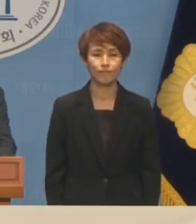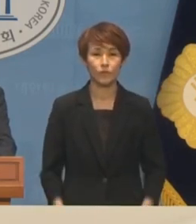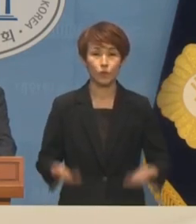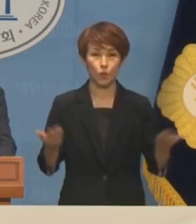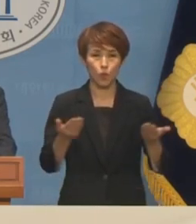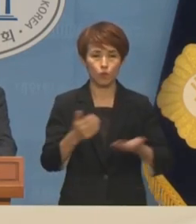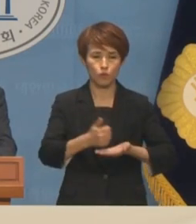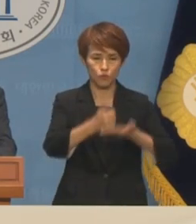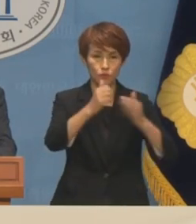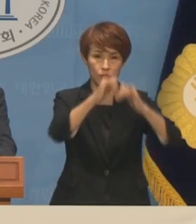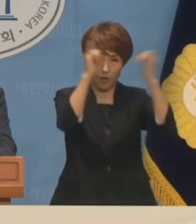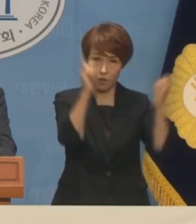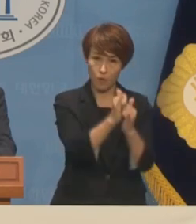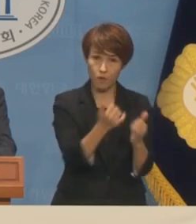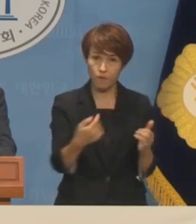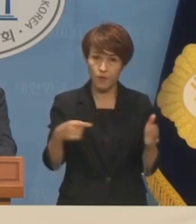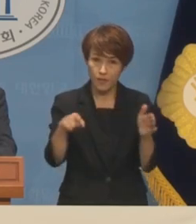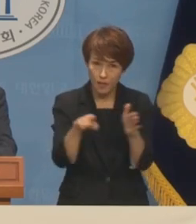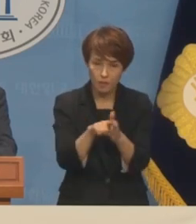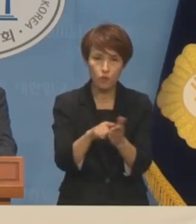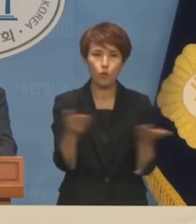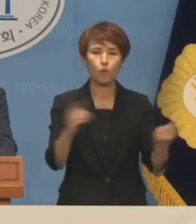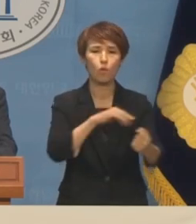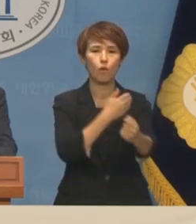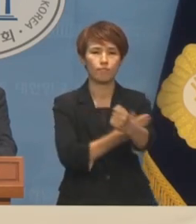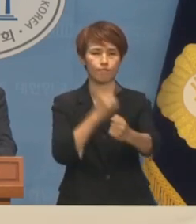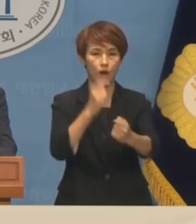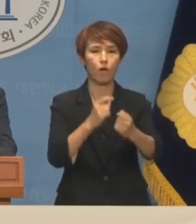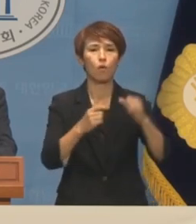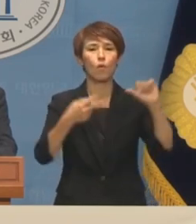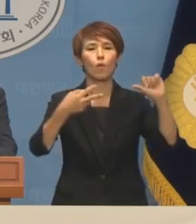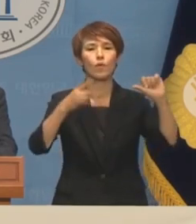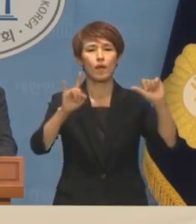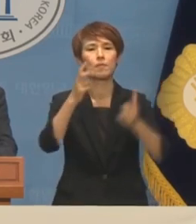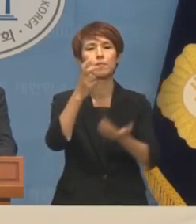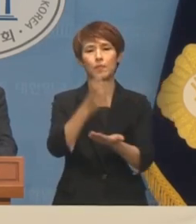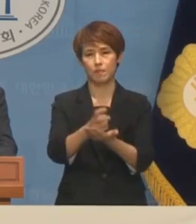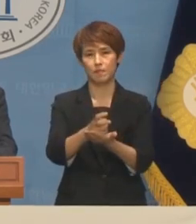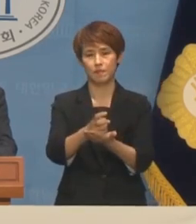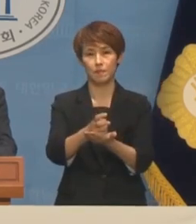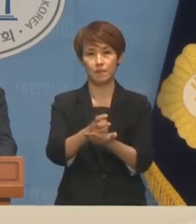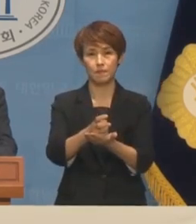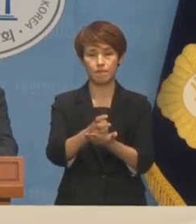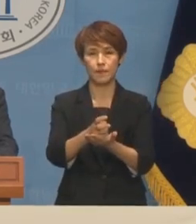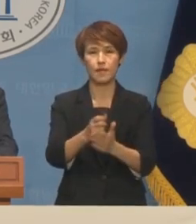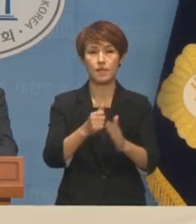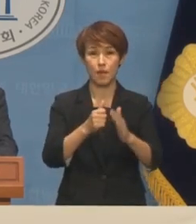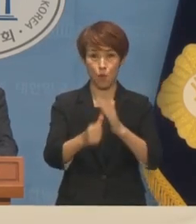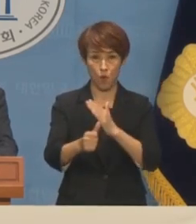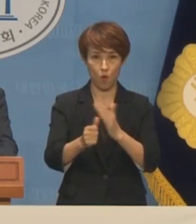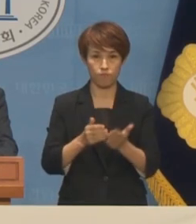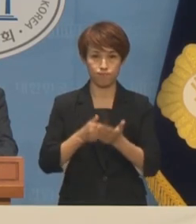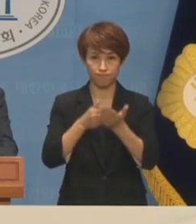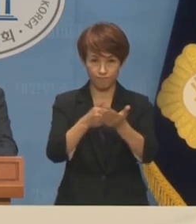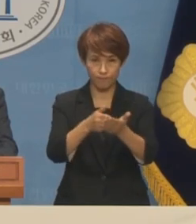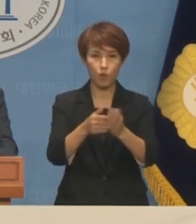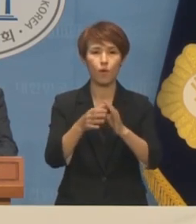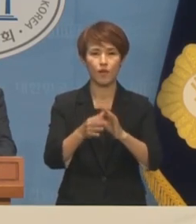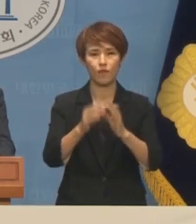노동 존중 사유를 위한 노동권 강화 5대 패키지 법안 대표 발의 계획안